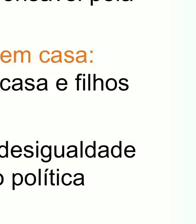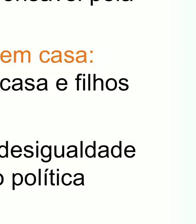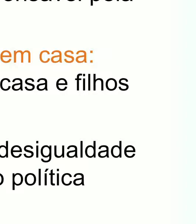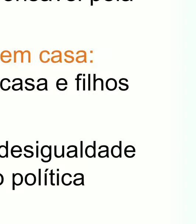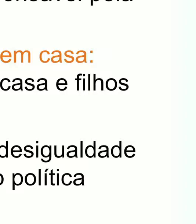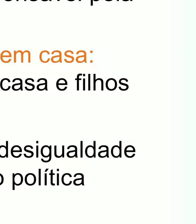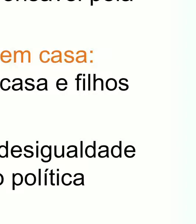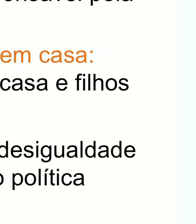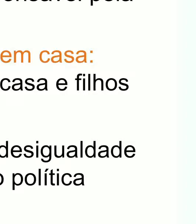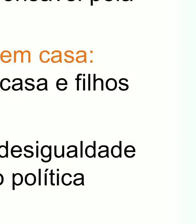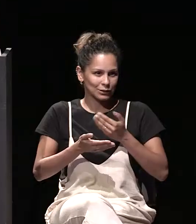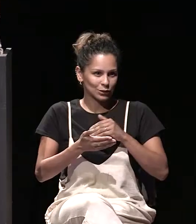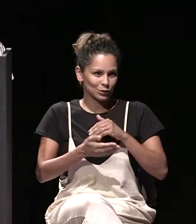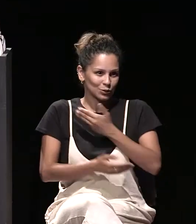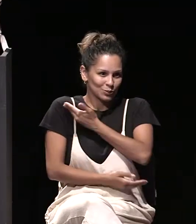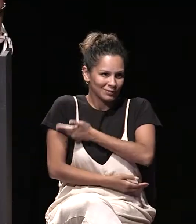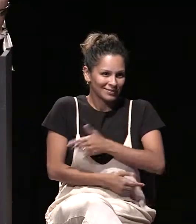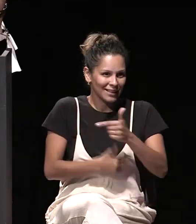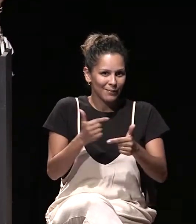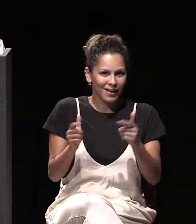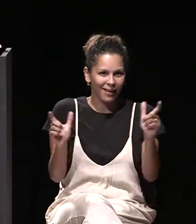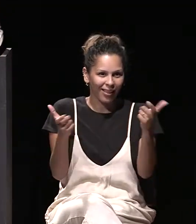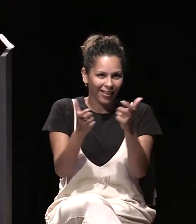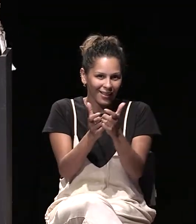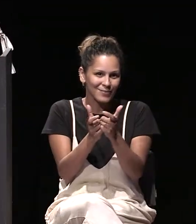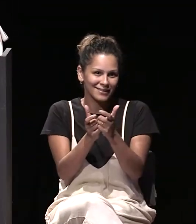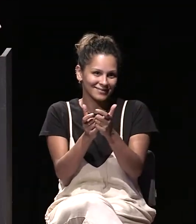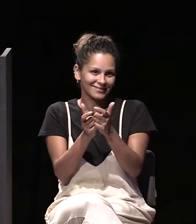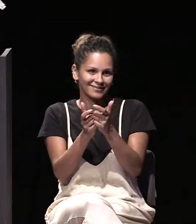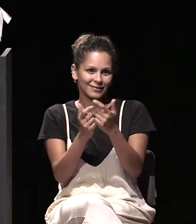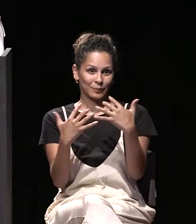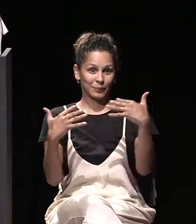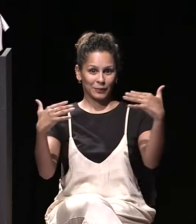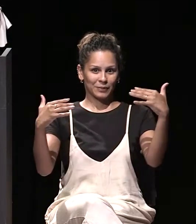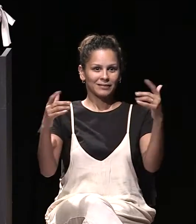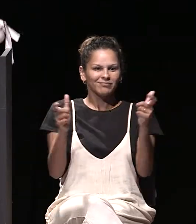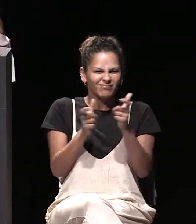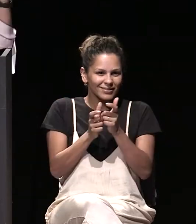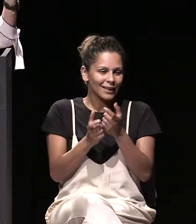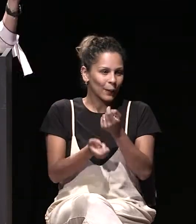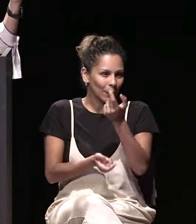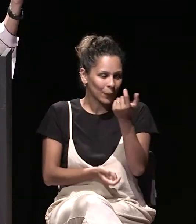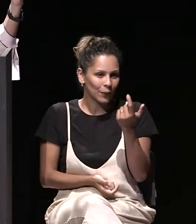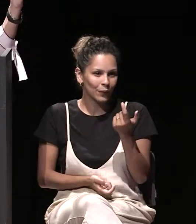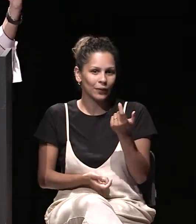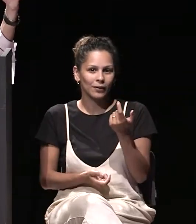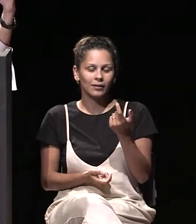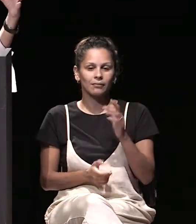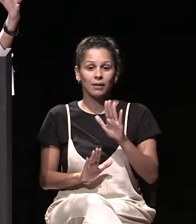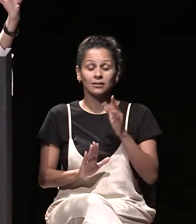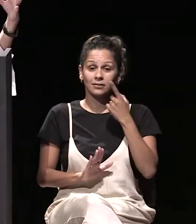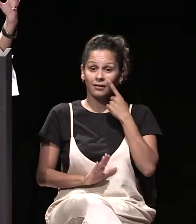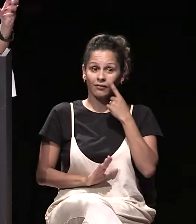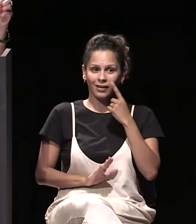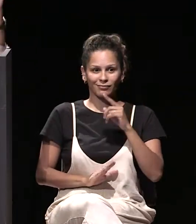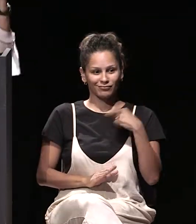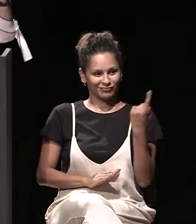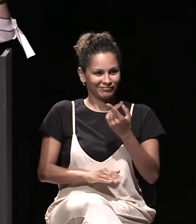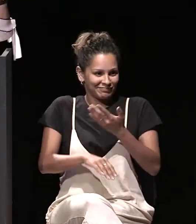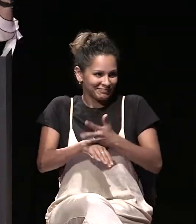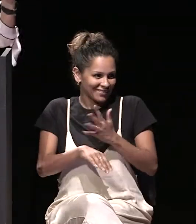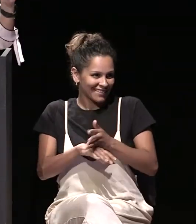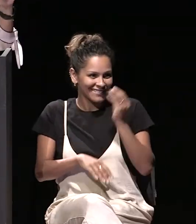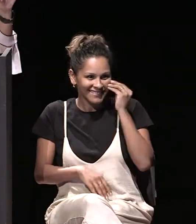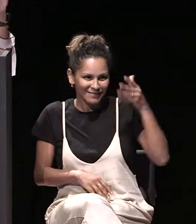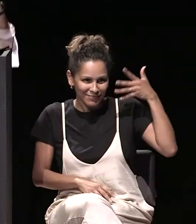grupo menor, e não falar assim, só falar sem ter o retorno, mas se a gente estivesse fazendo esse exercício, nós